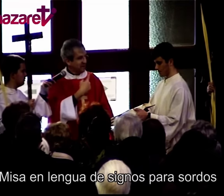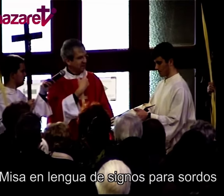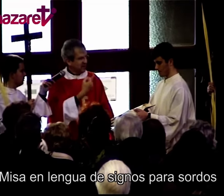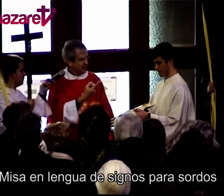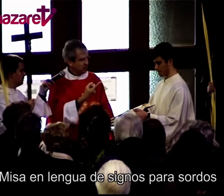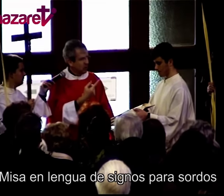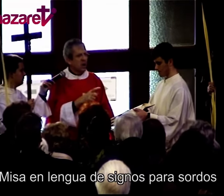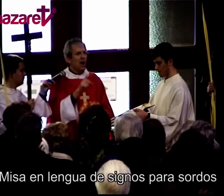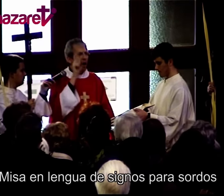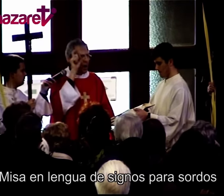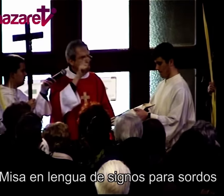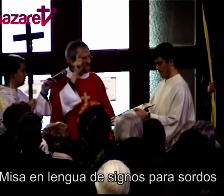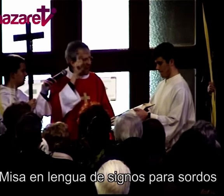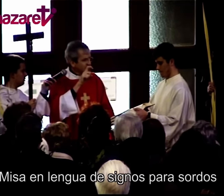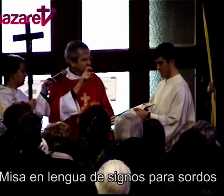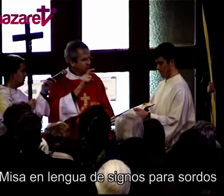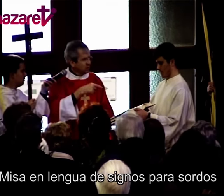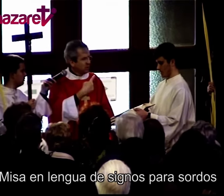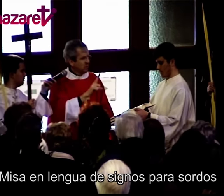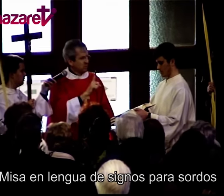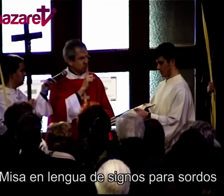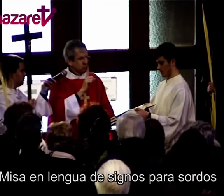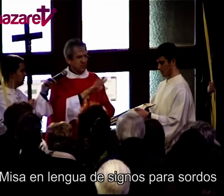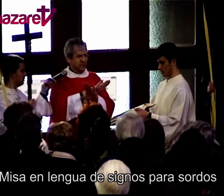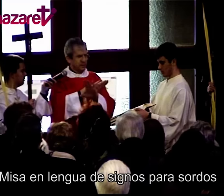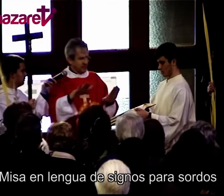la gente dijeron: «Maestro,